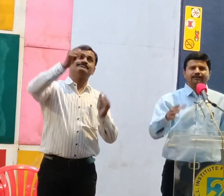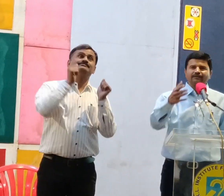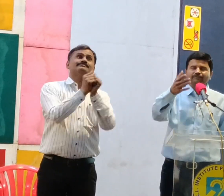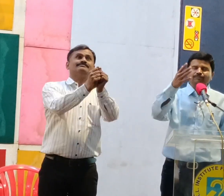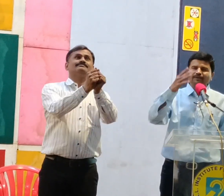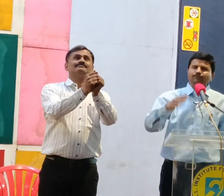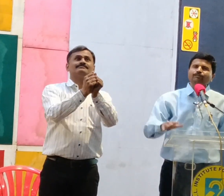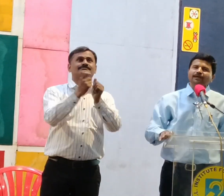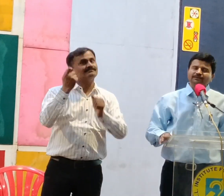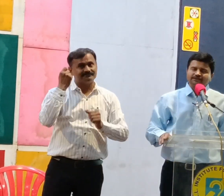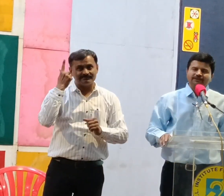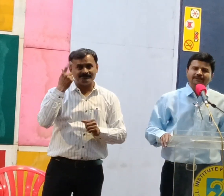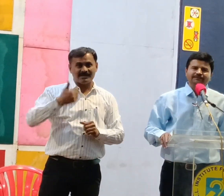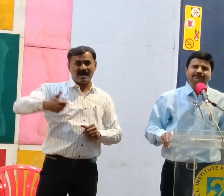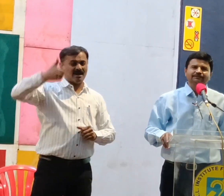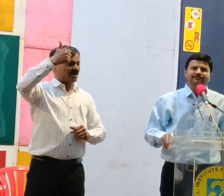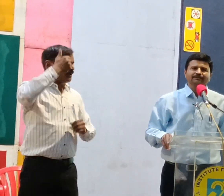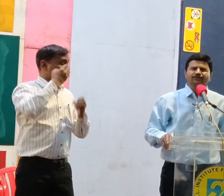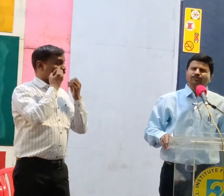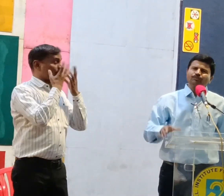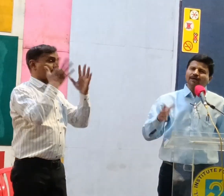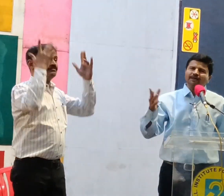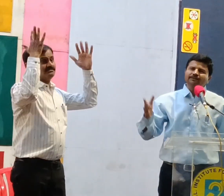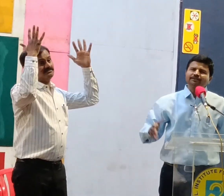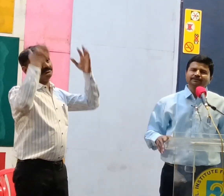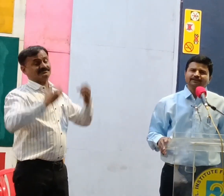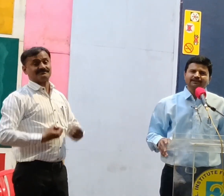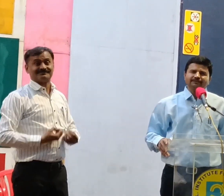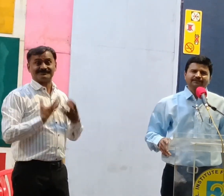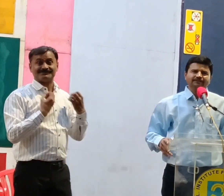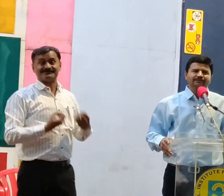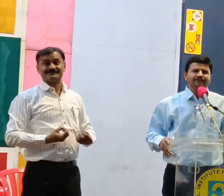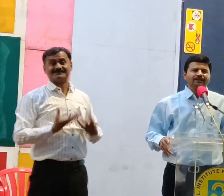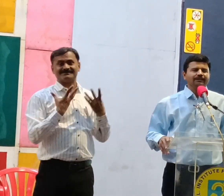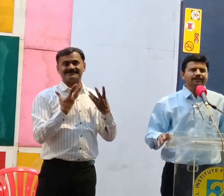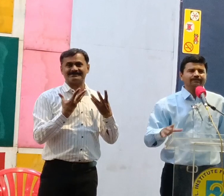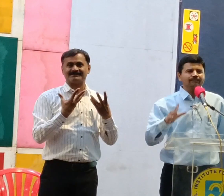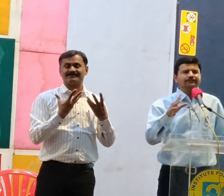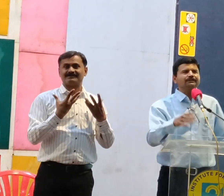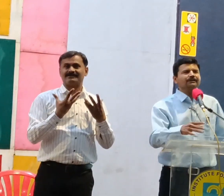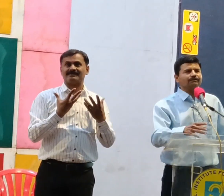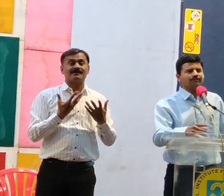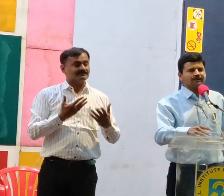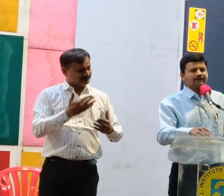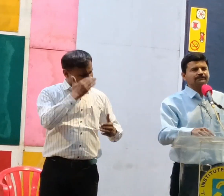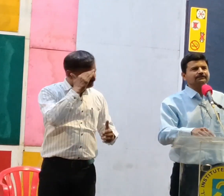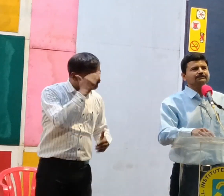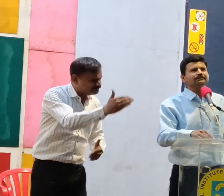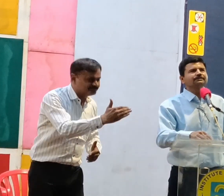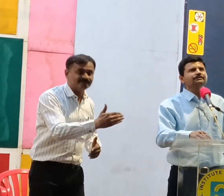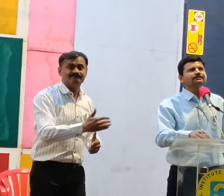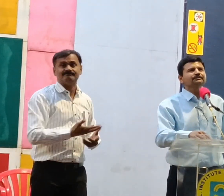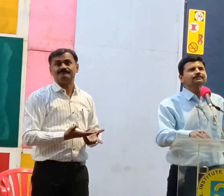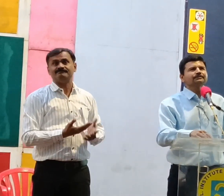ત્યારે એ વેપારી ખૂબ રાજી થઈ જાય છે ખૂબ આનંદિત થઈ જાય છે એ એને વંદન કરવા માંડે